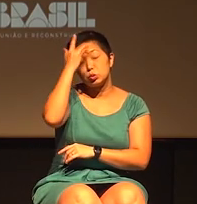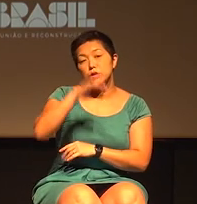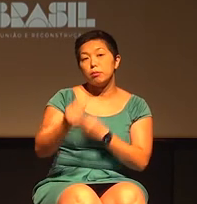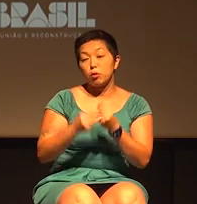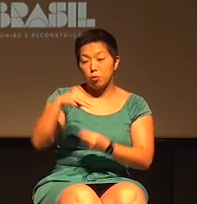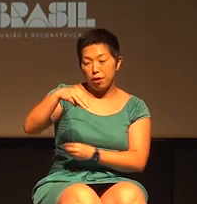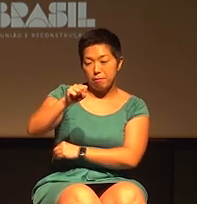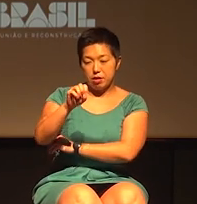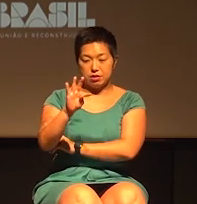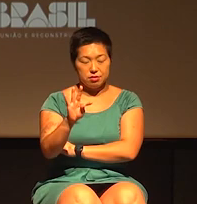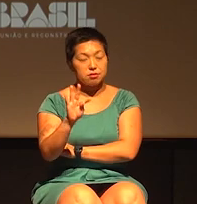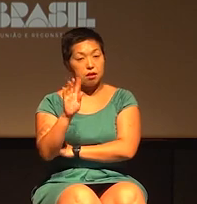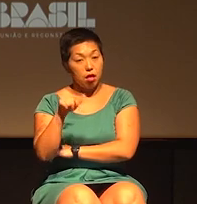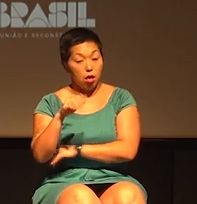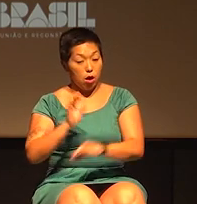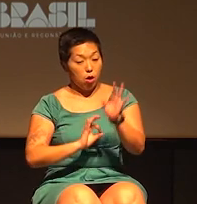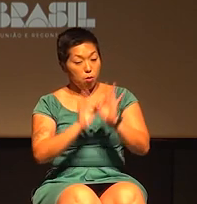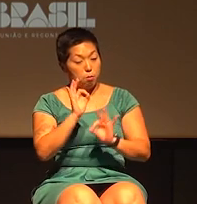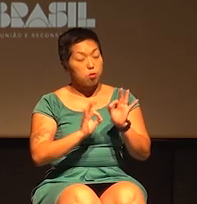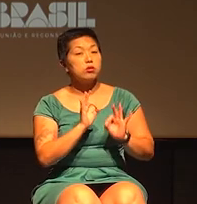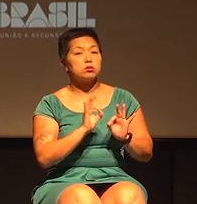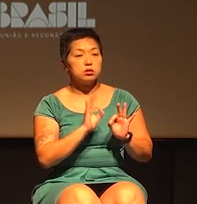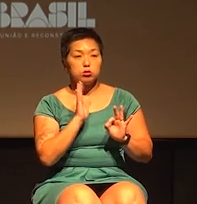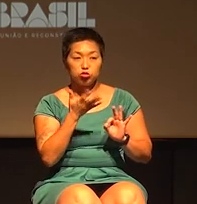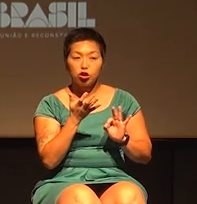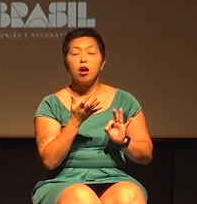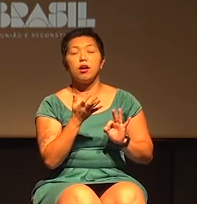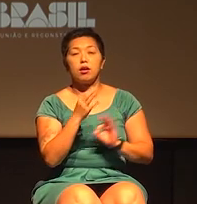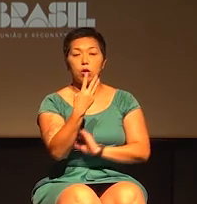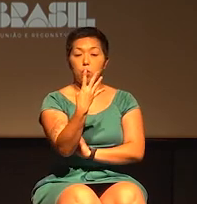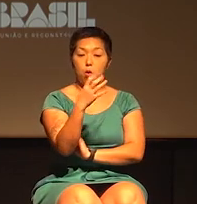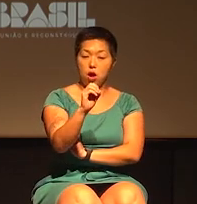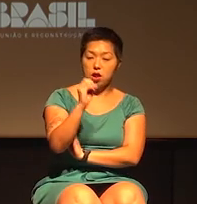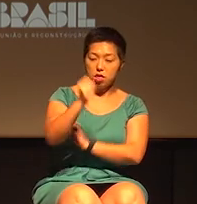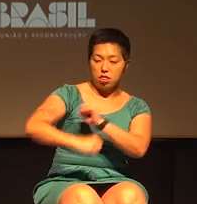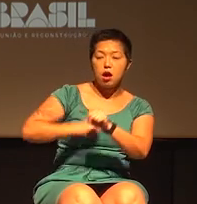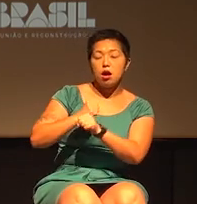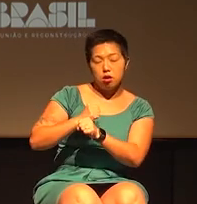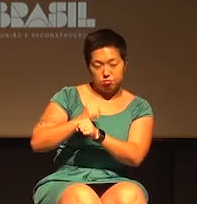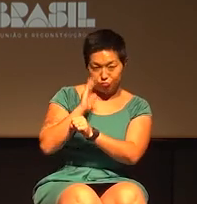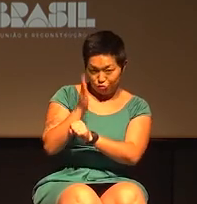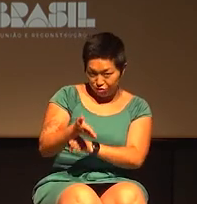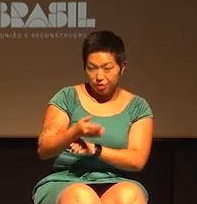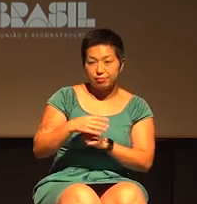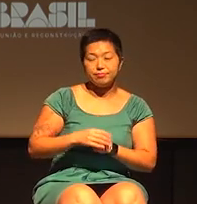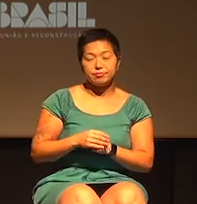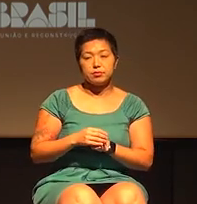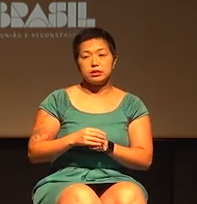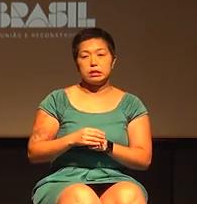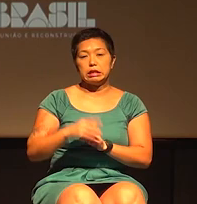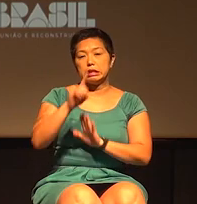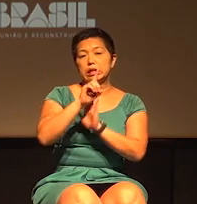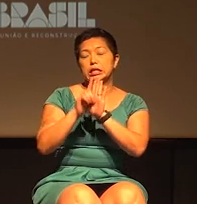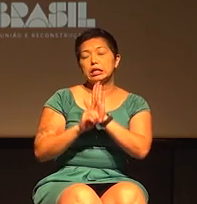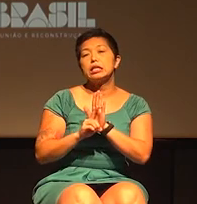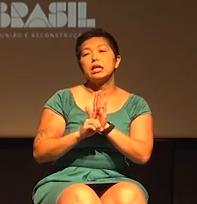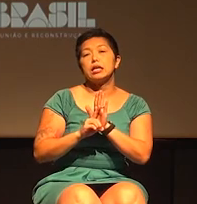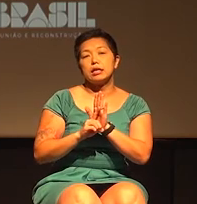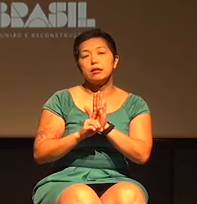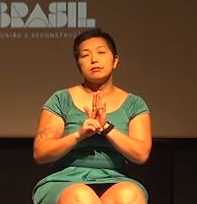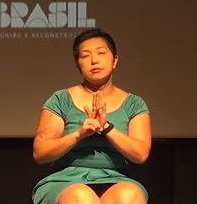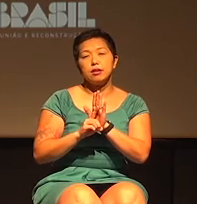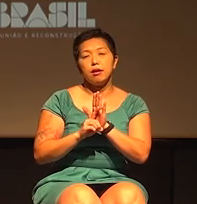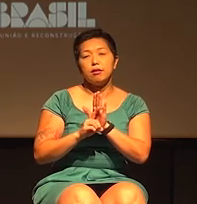uma organização que tá completando 40 anos né então gosto sempre de trazer daí né da década da